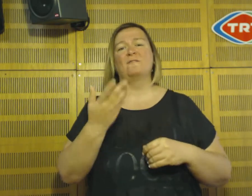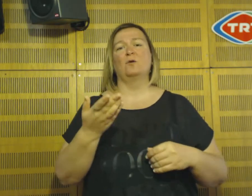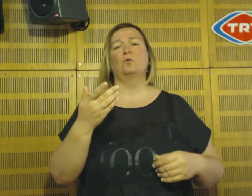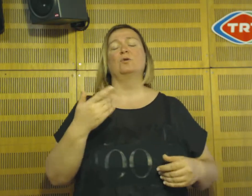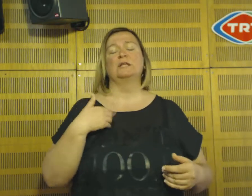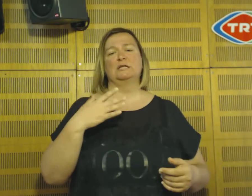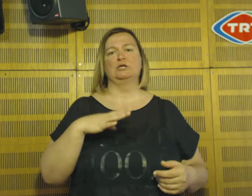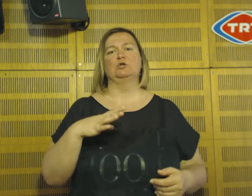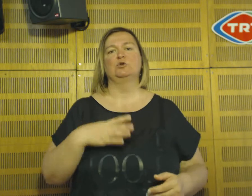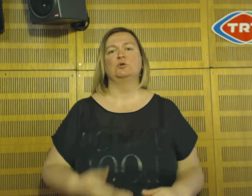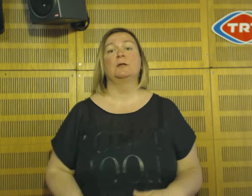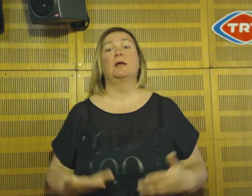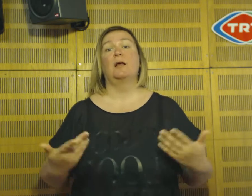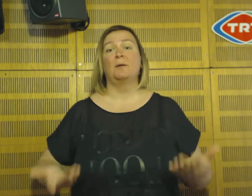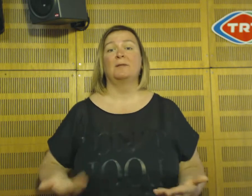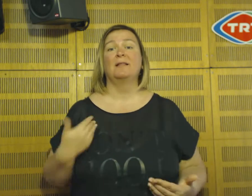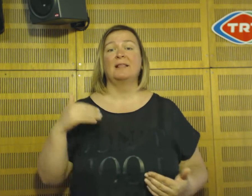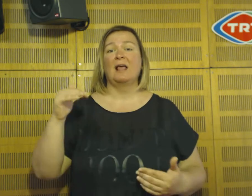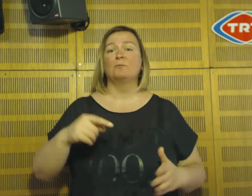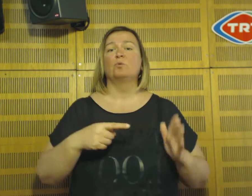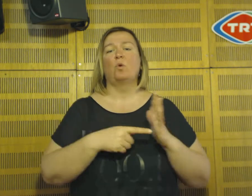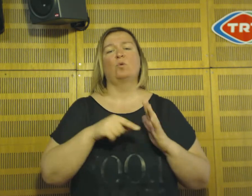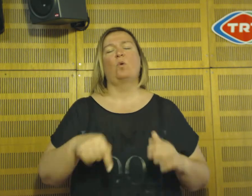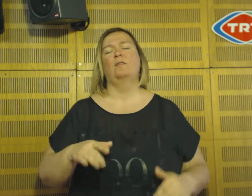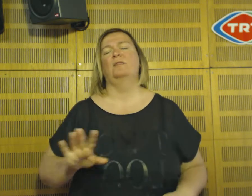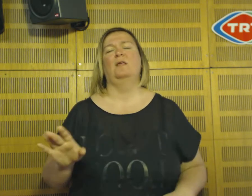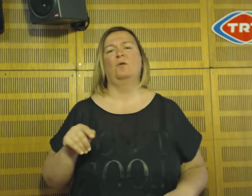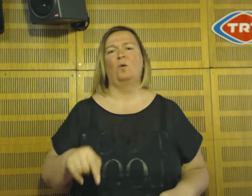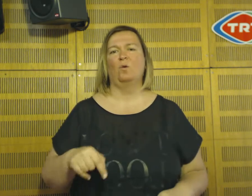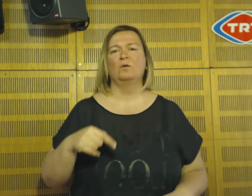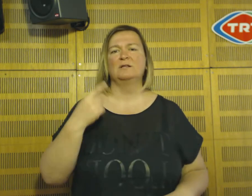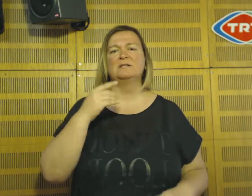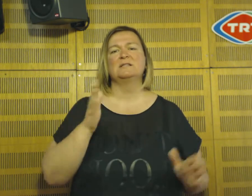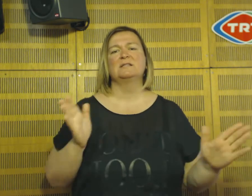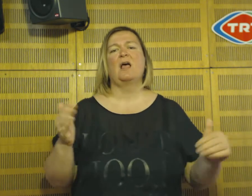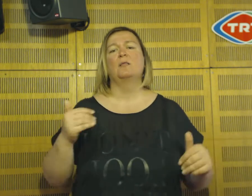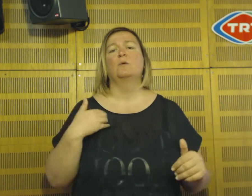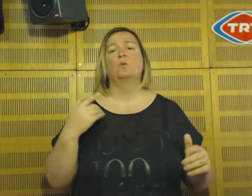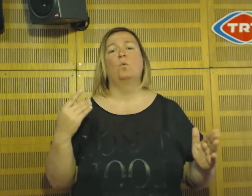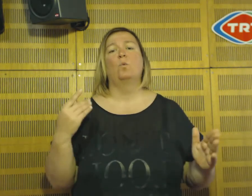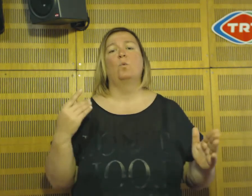gelmelerini istiyoruz. Ama geldiğimiz nokta o değil. Onun için de sandığa ulaşmaları gerekiyor.